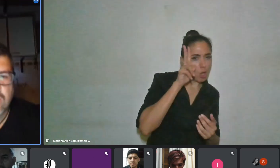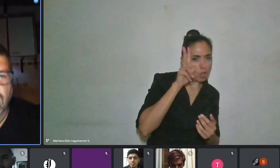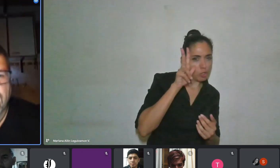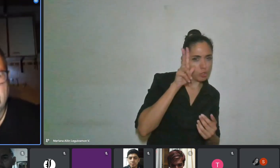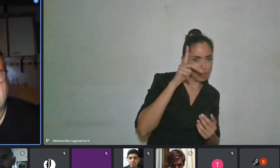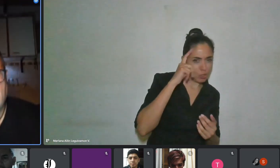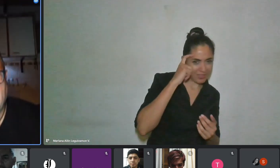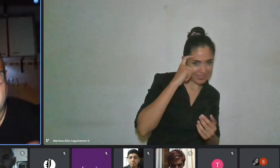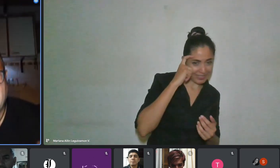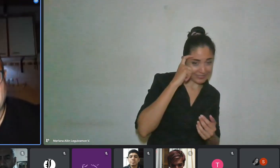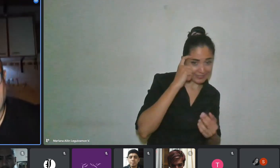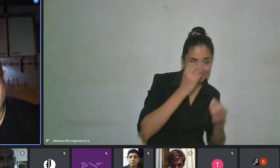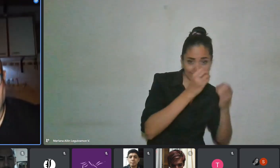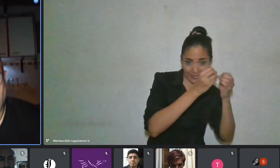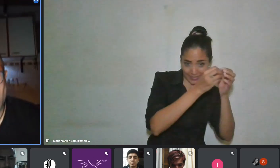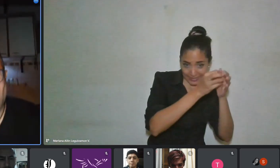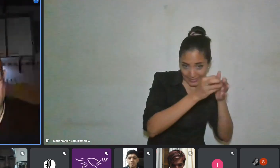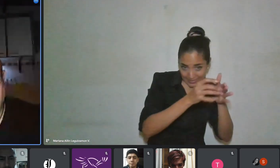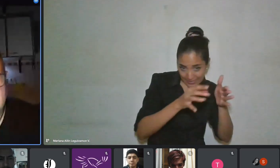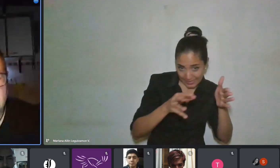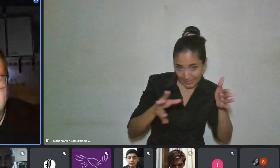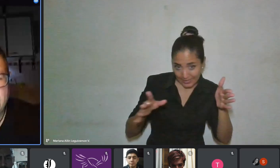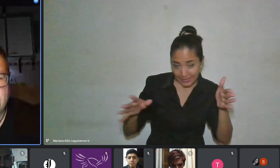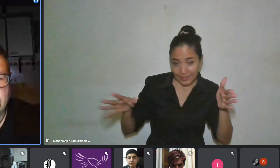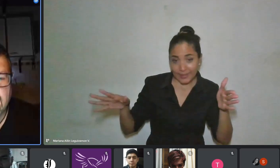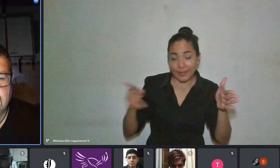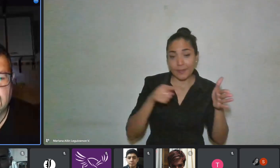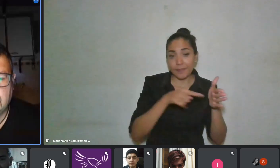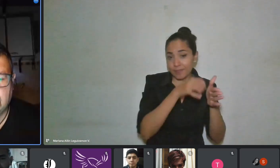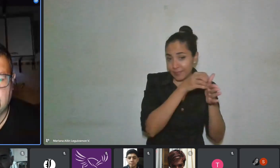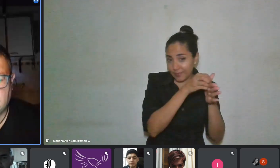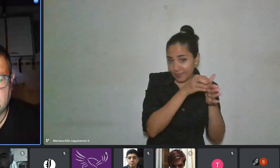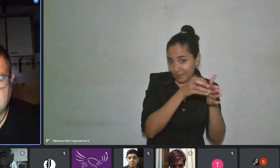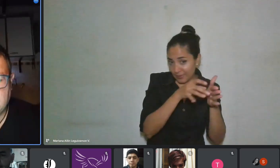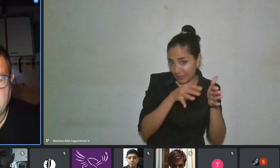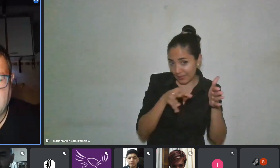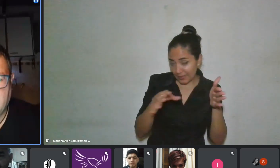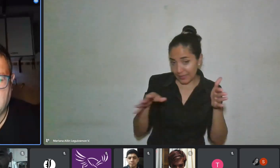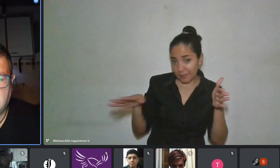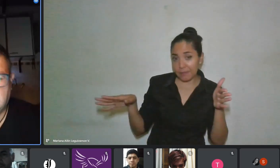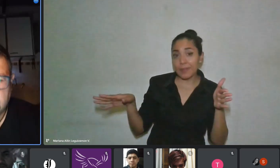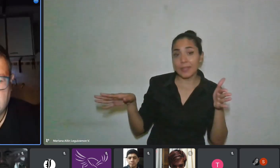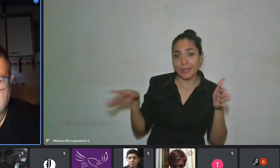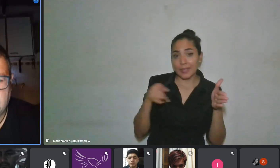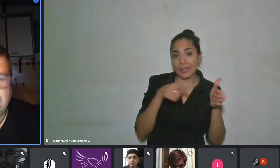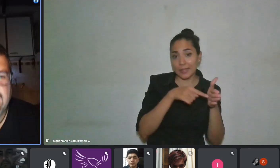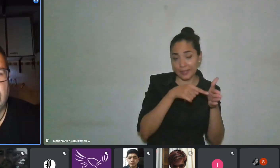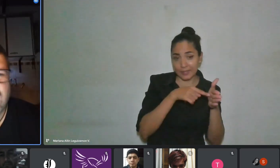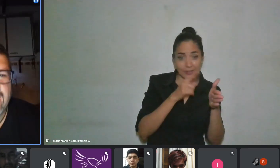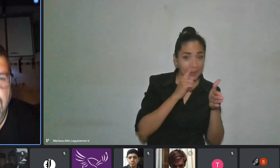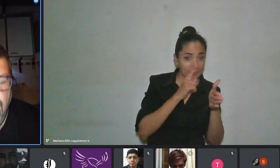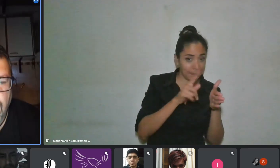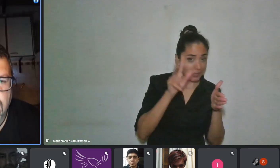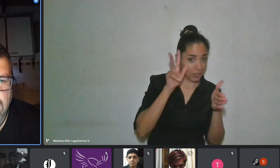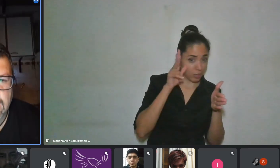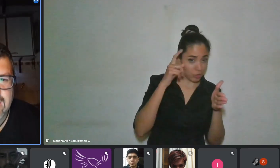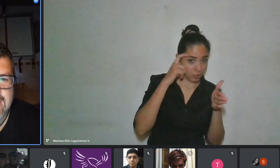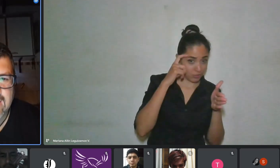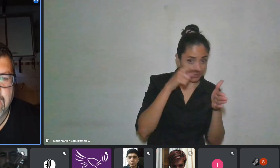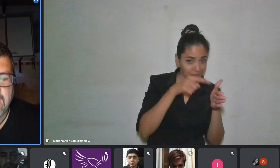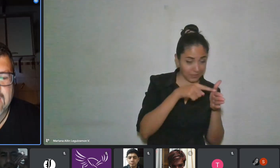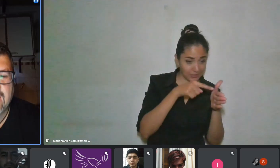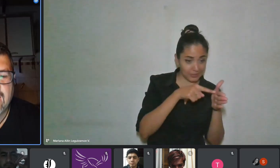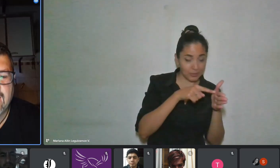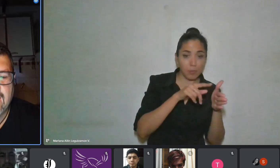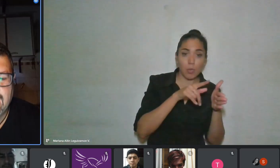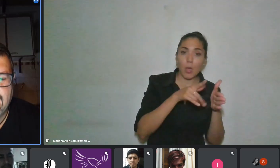1810, donde se comienza a gestar una especie de, se diría, nacionalismo, en donde